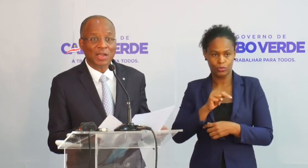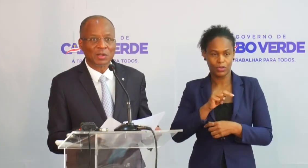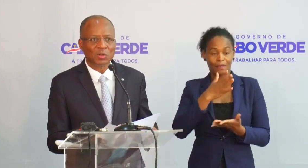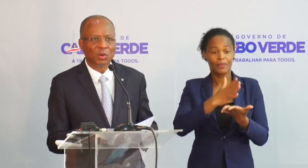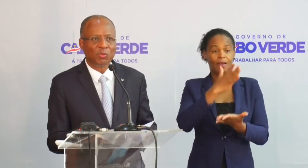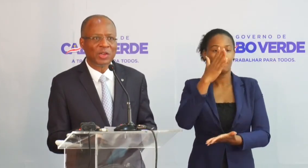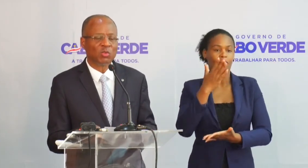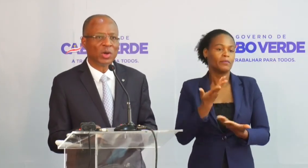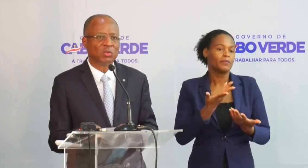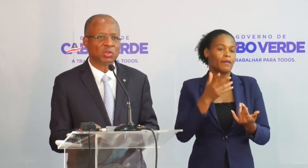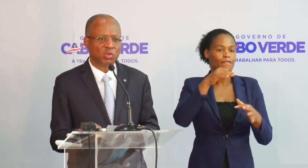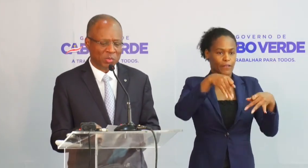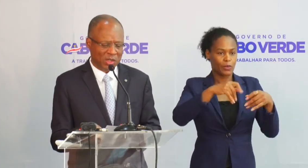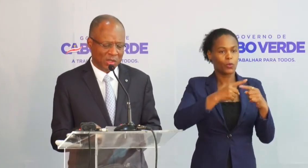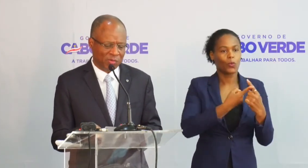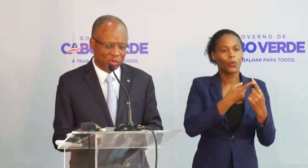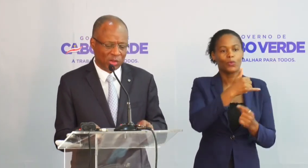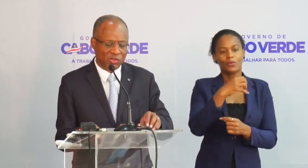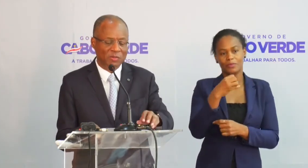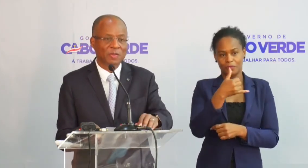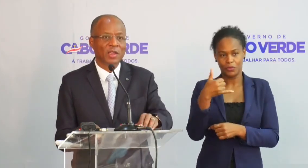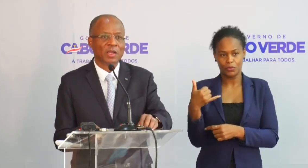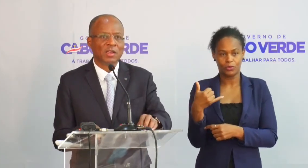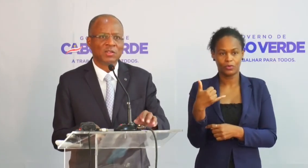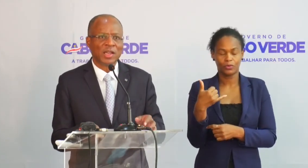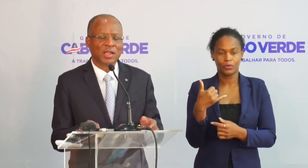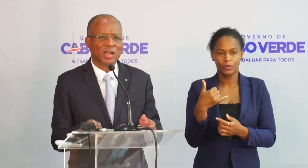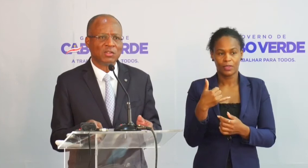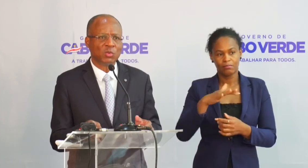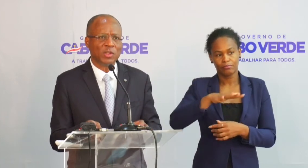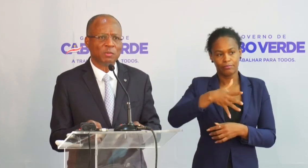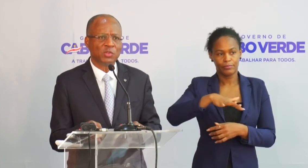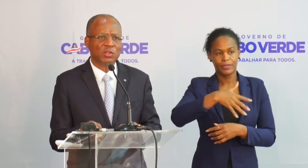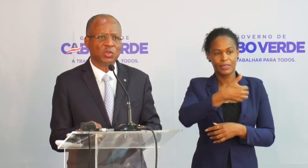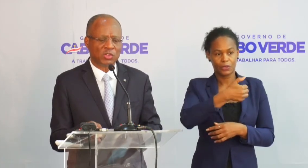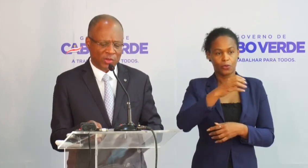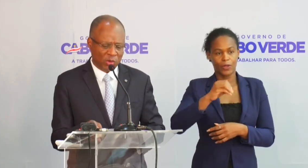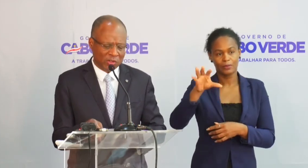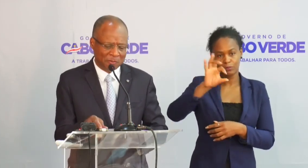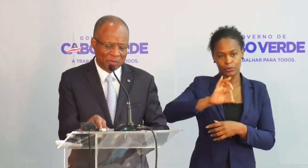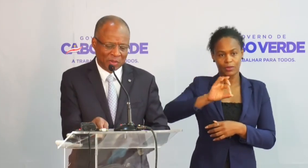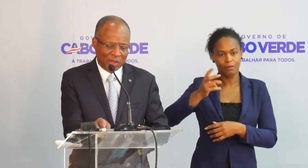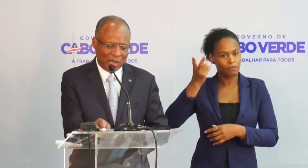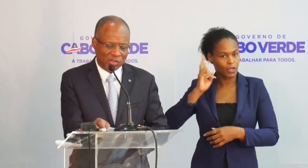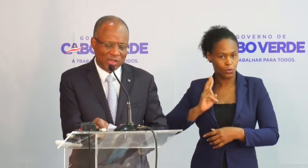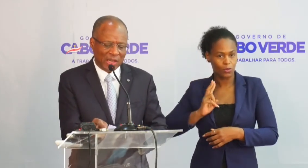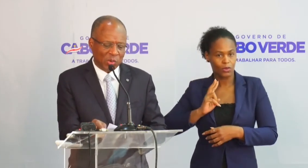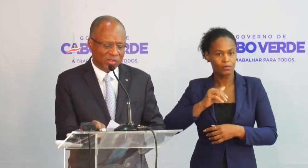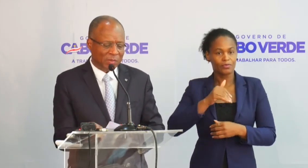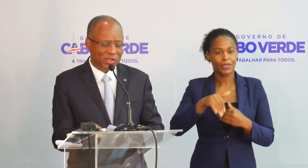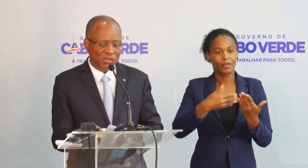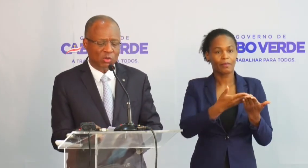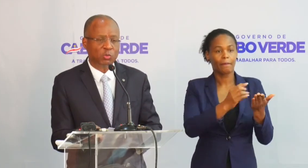até ao final do ano de 2022. Cerca de 50% deste valor é